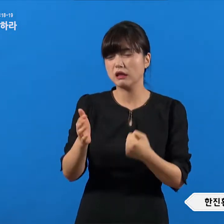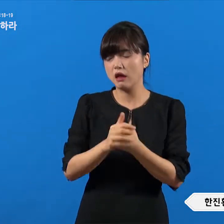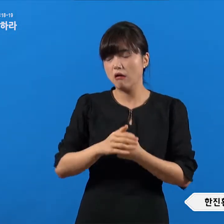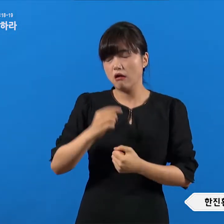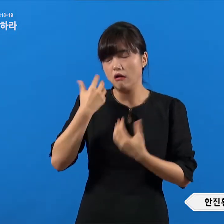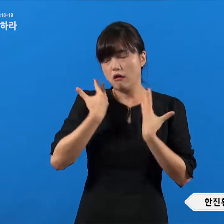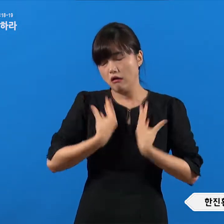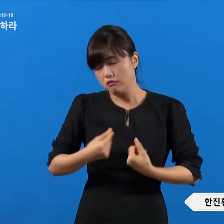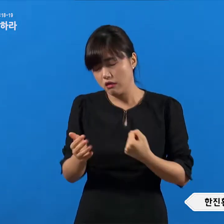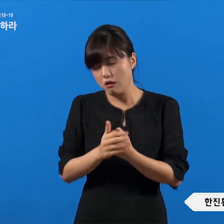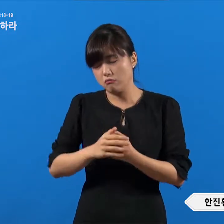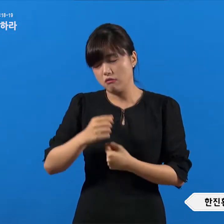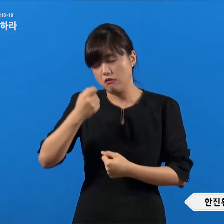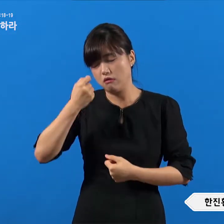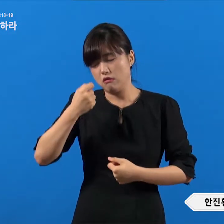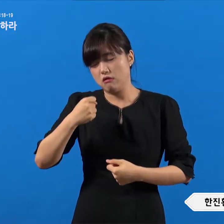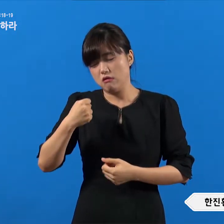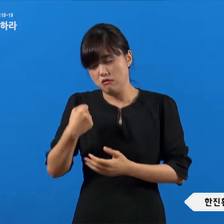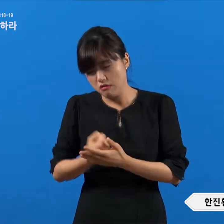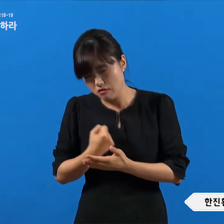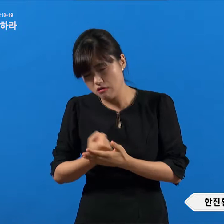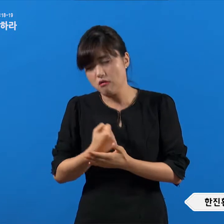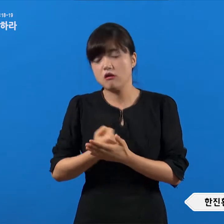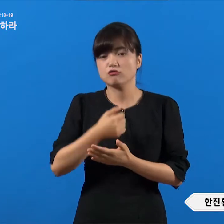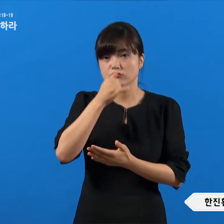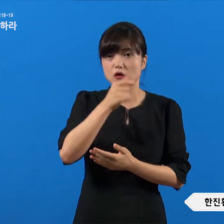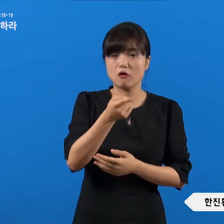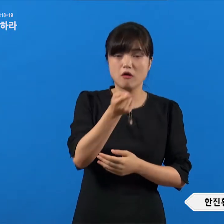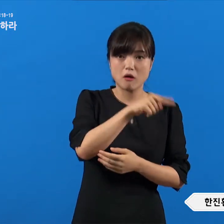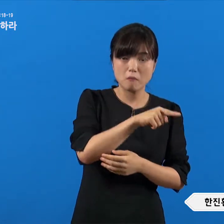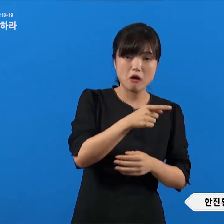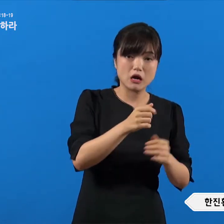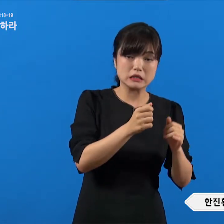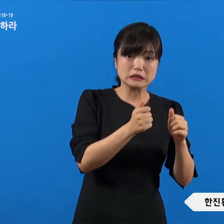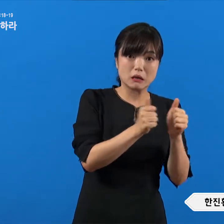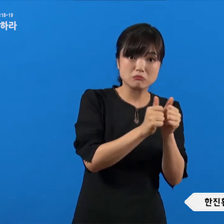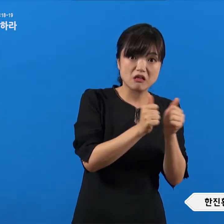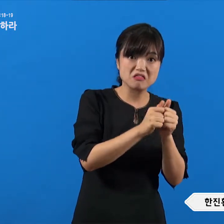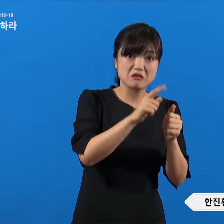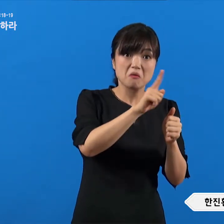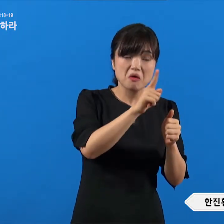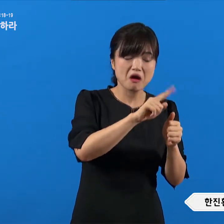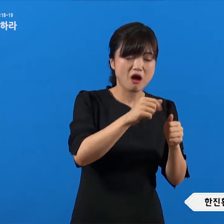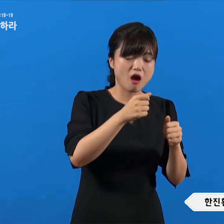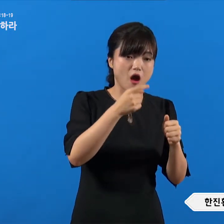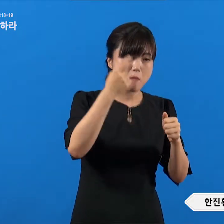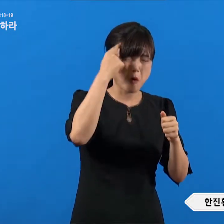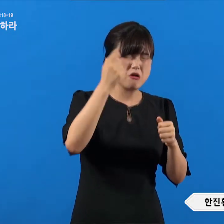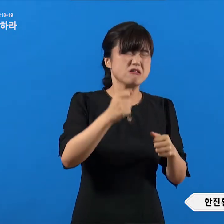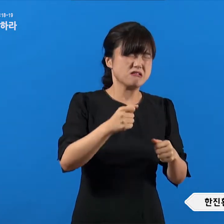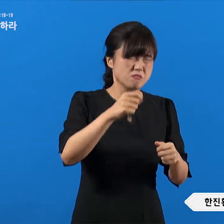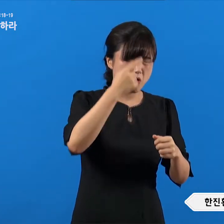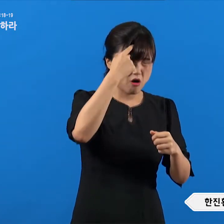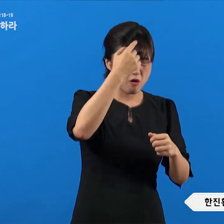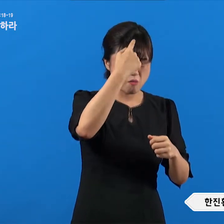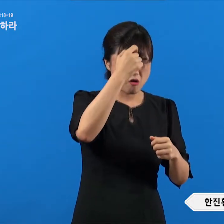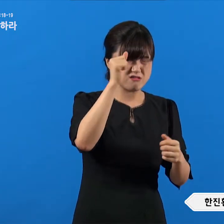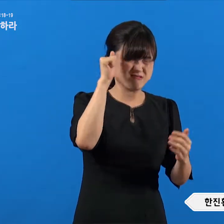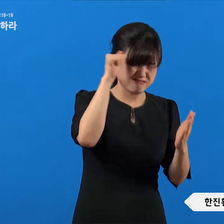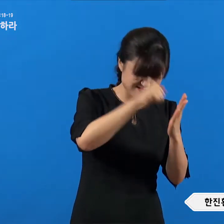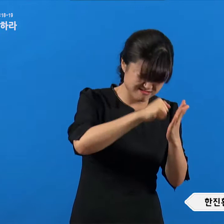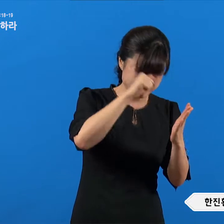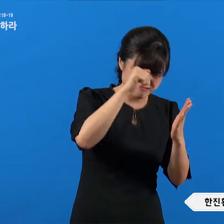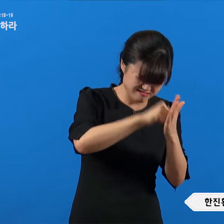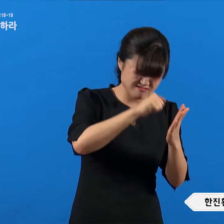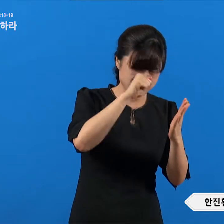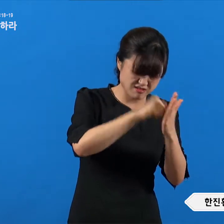남자가 수지 하고 있습니다. 그 사람은 아예 머리를 벽에 쥐어 박으면서 수지 하고 있습니다.